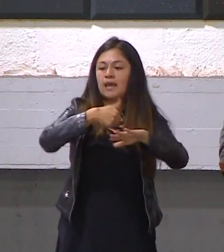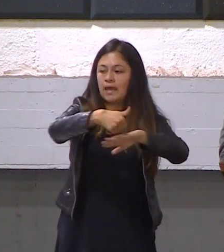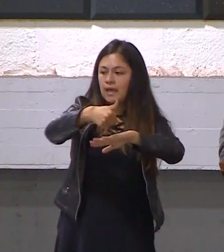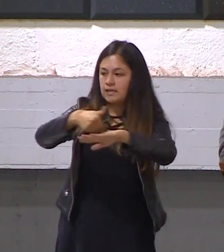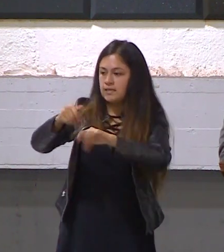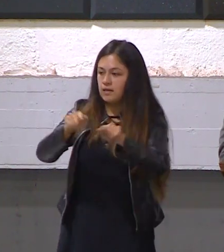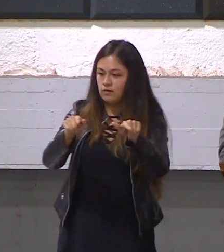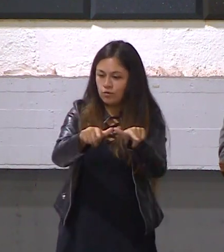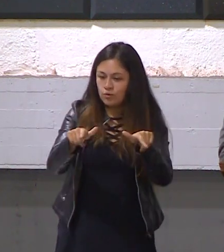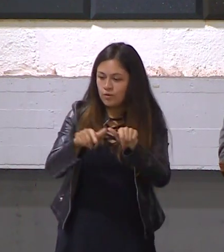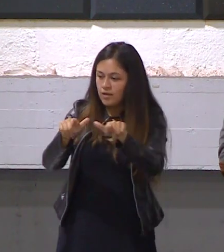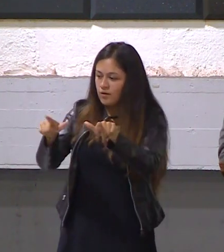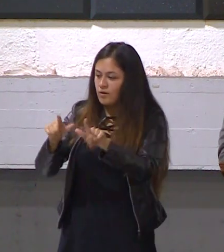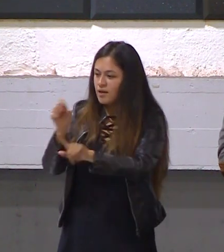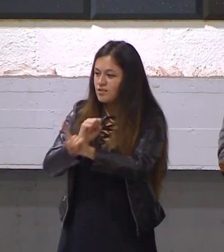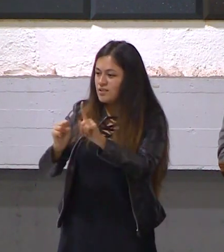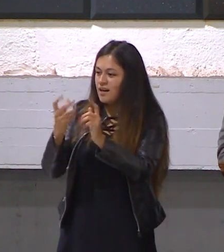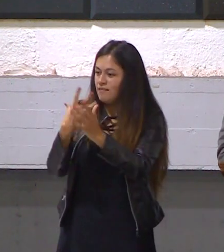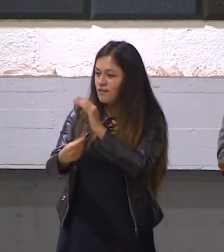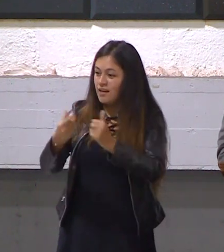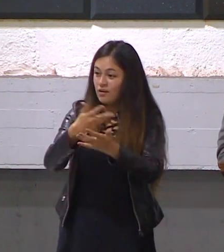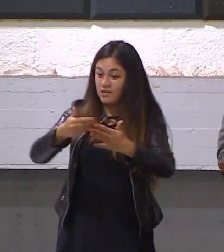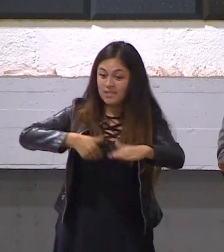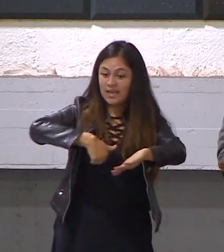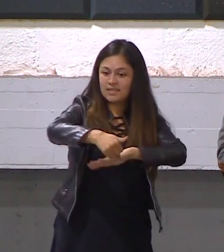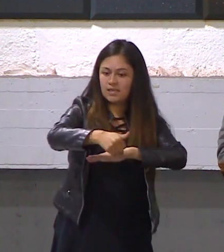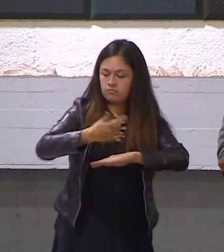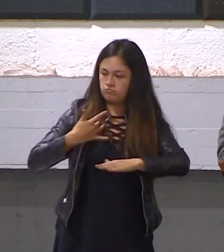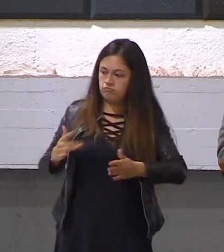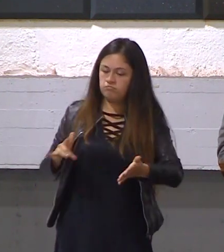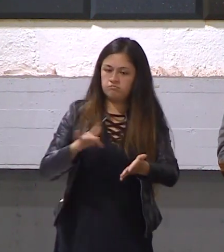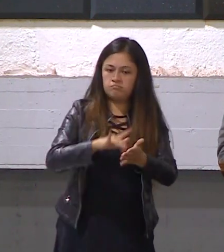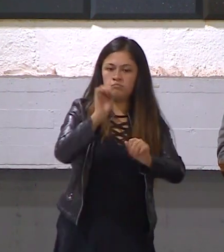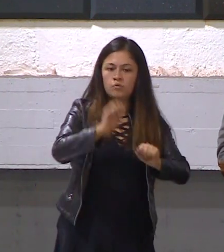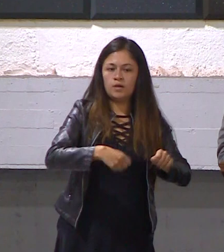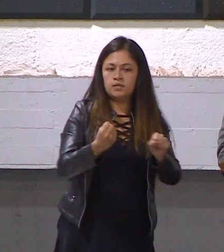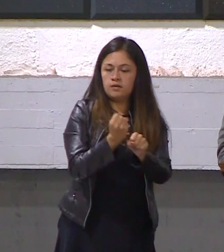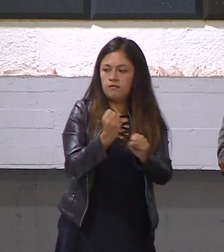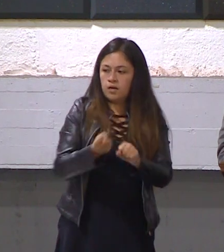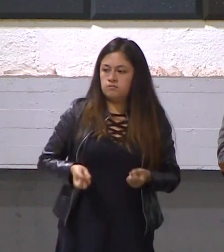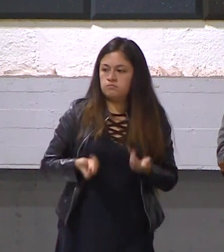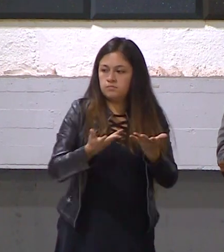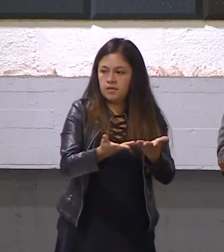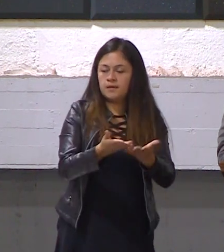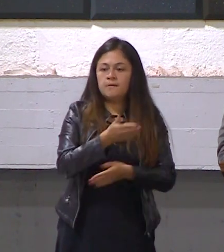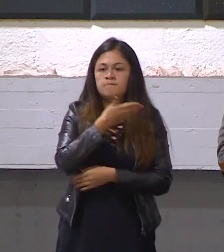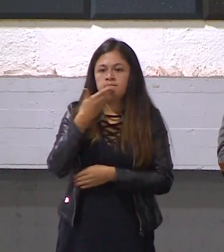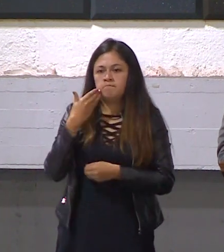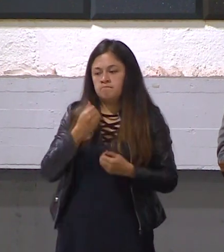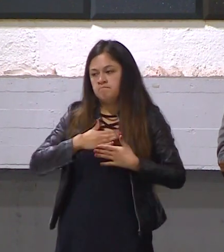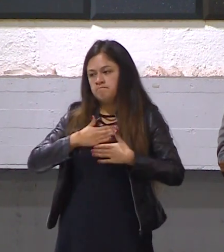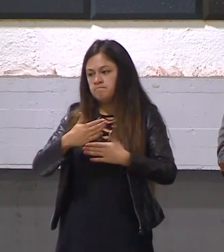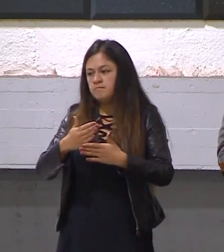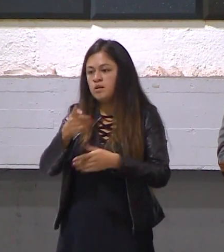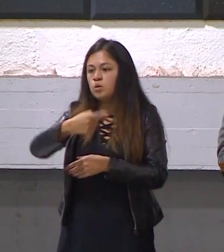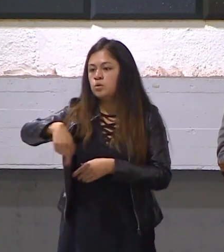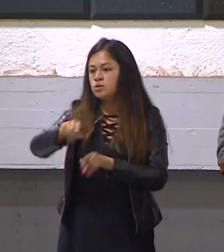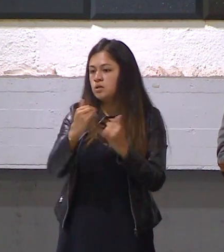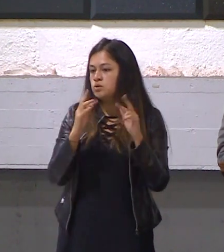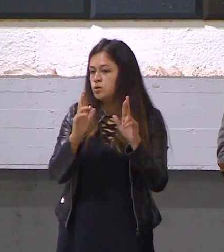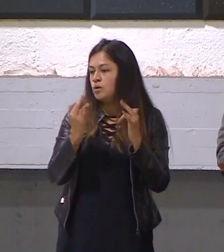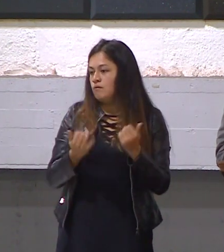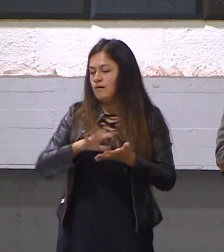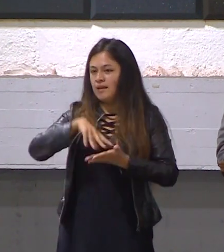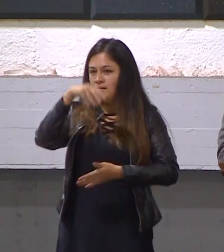distintos escenarios sociales en los que actúan la facultad los mejores deseos de aprendizaje